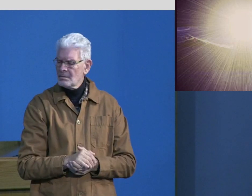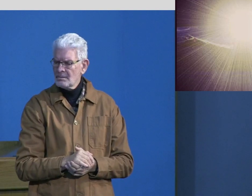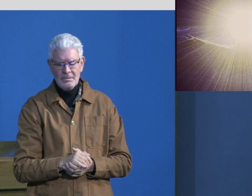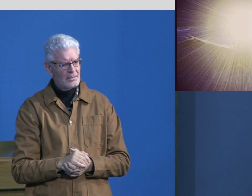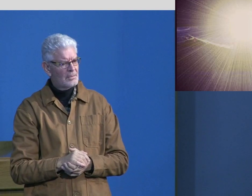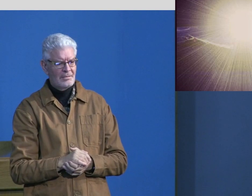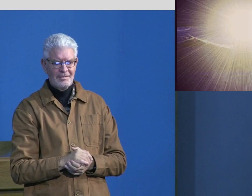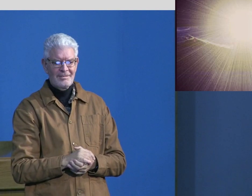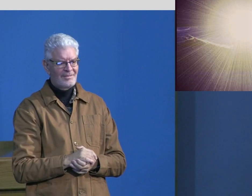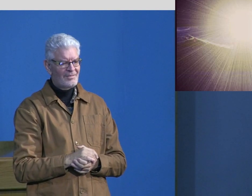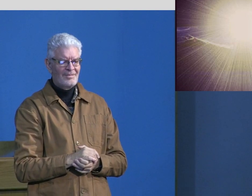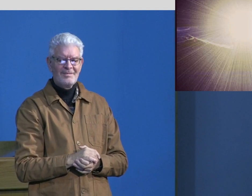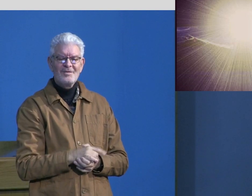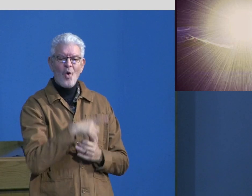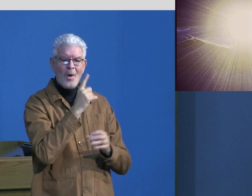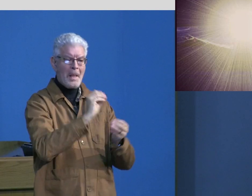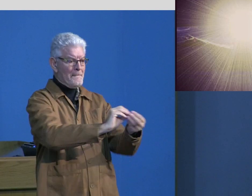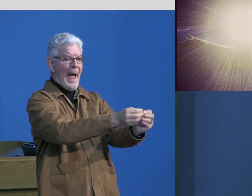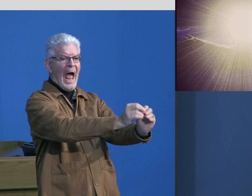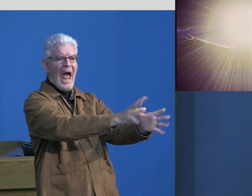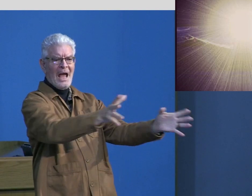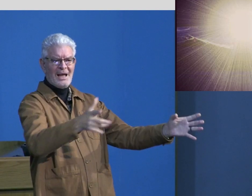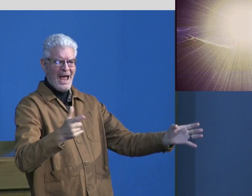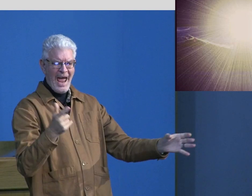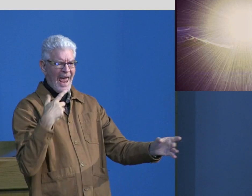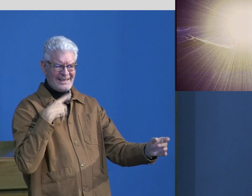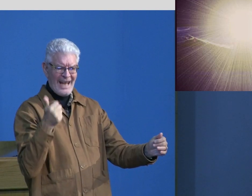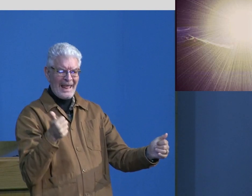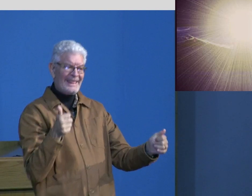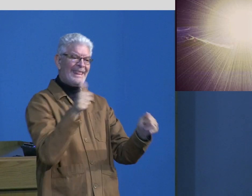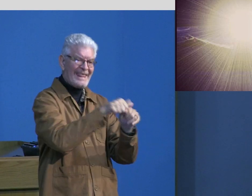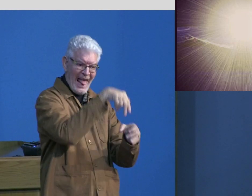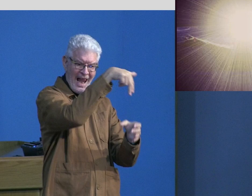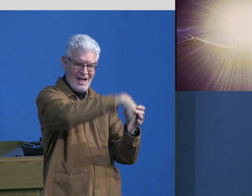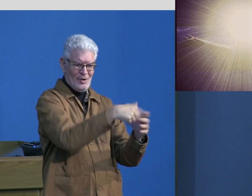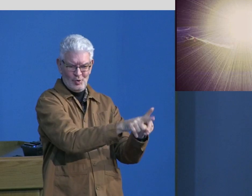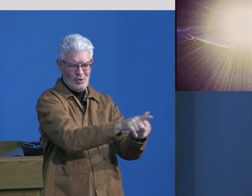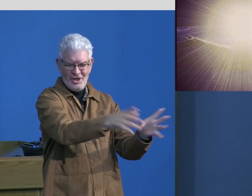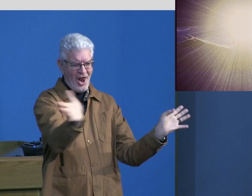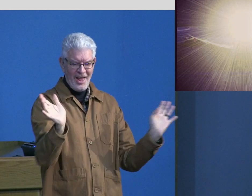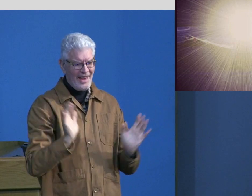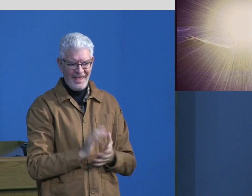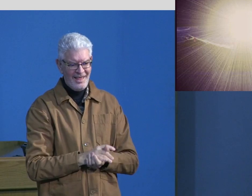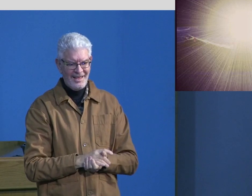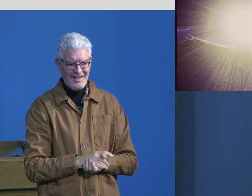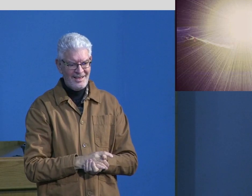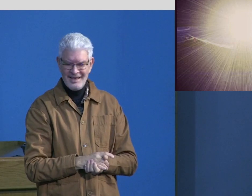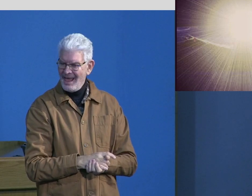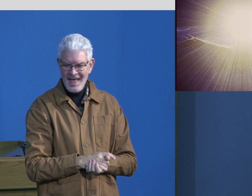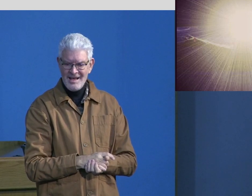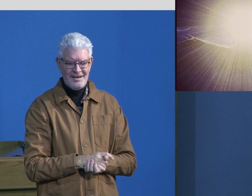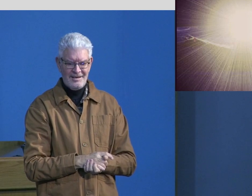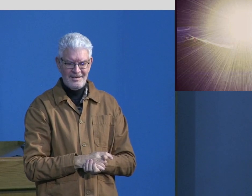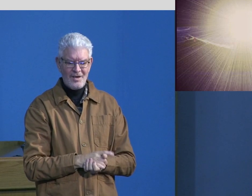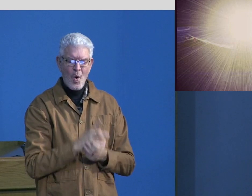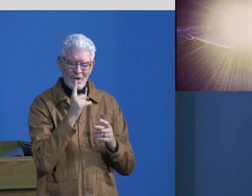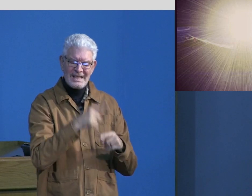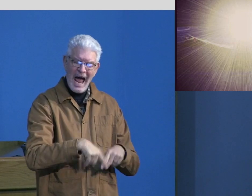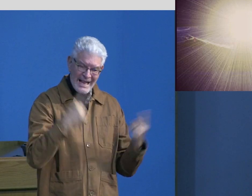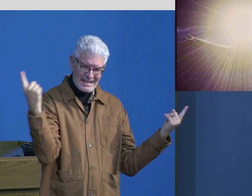die skepper van die hele wêreld, maar hy is nie regtig deel daarvan nie. Hy is nie in die wêreld nie.